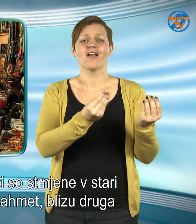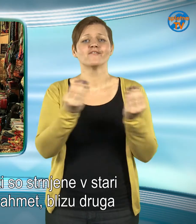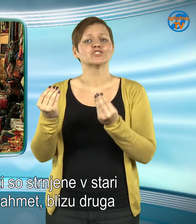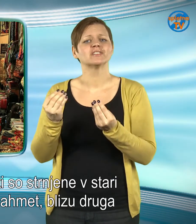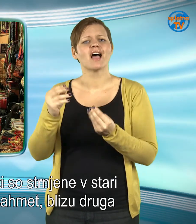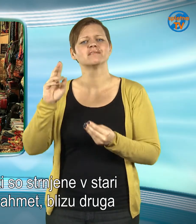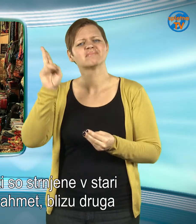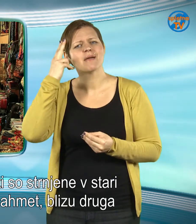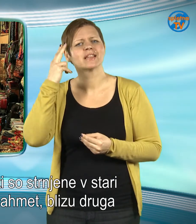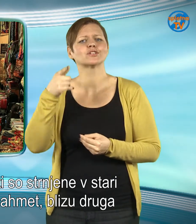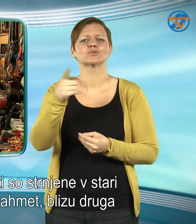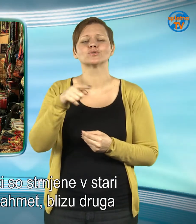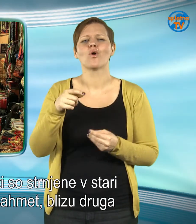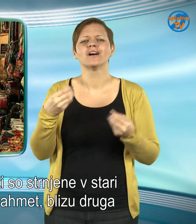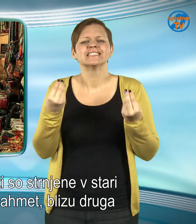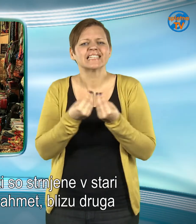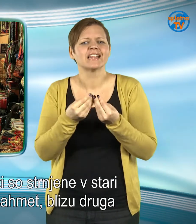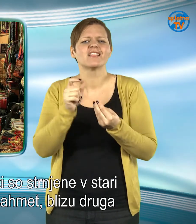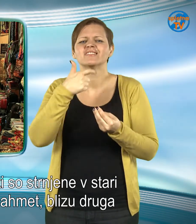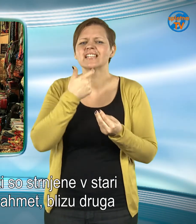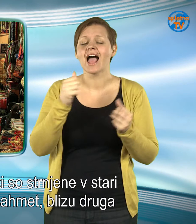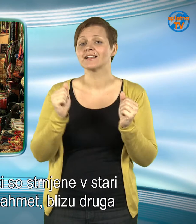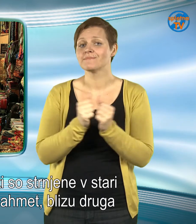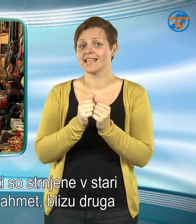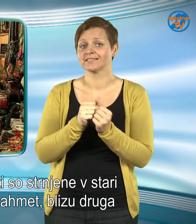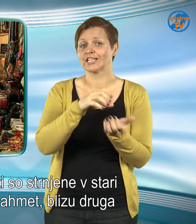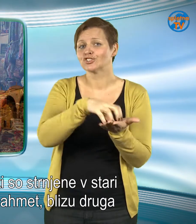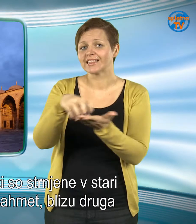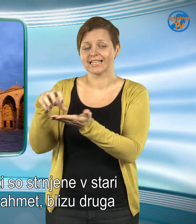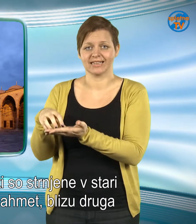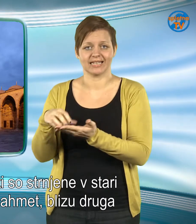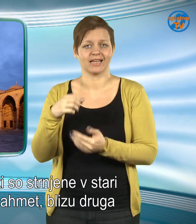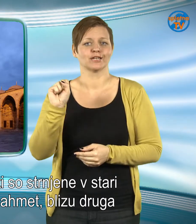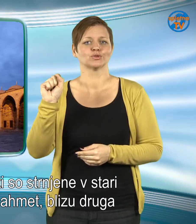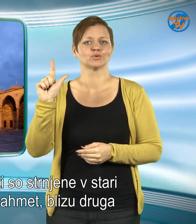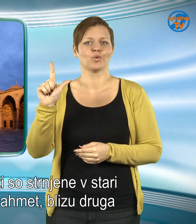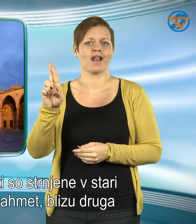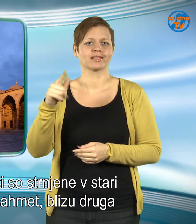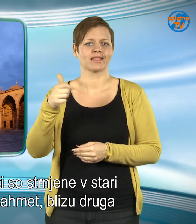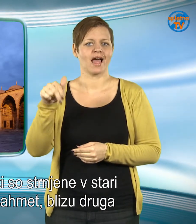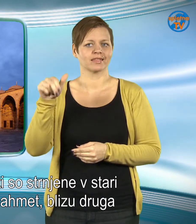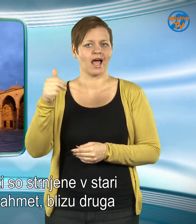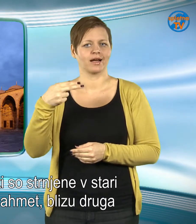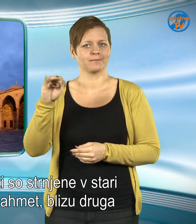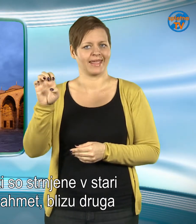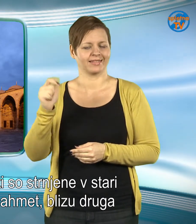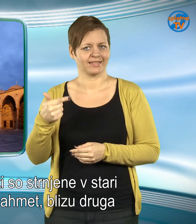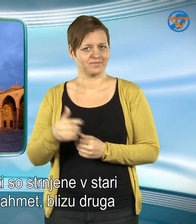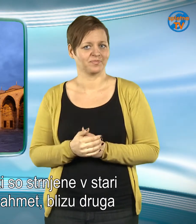Večina znamenitosti je strnjenih v stari mestni četrti Sultan Ahmed, blizu druga drugi, zato je najudobneje, da se